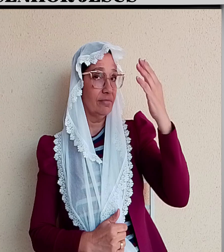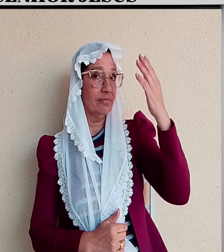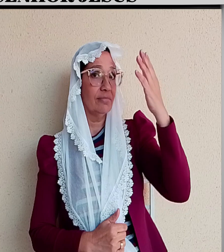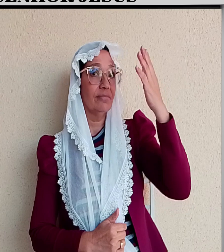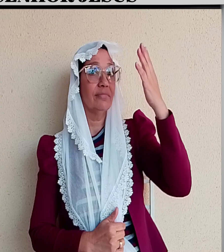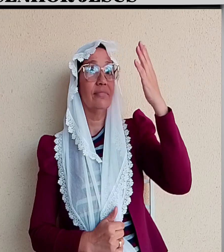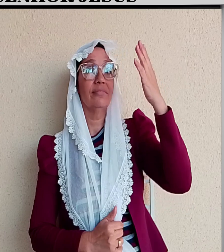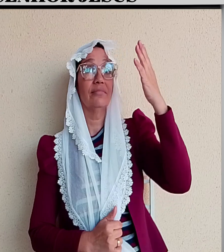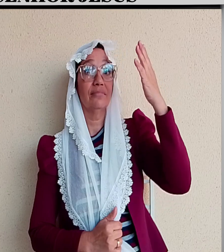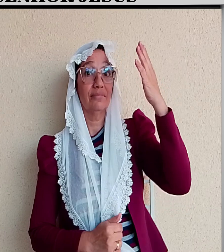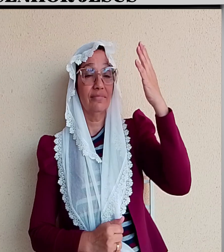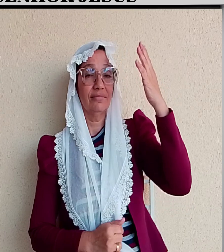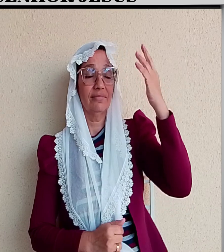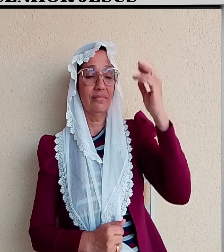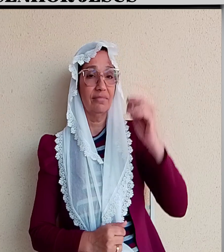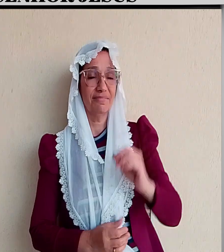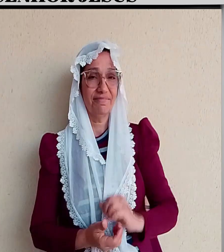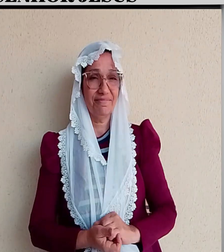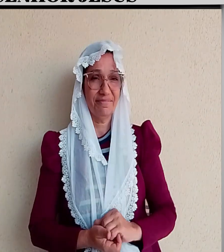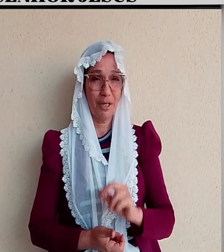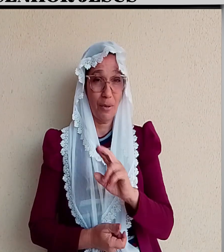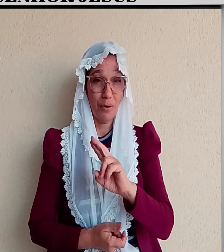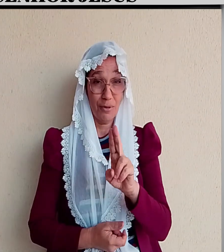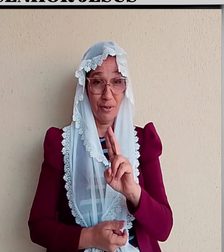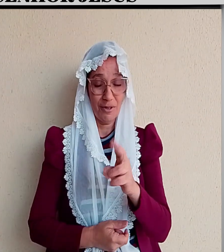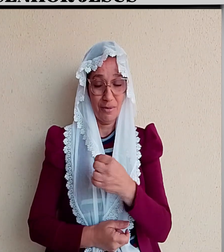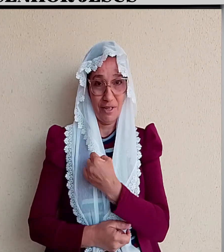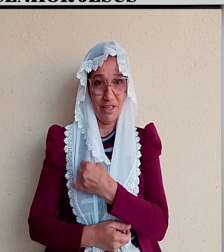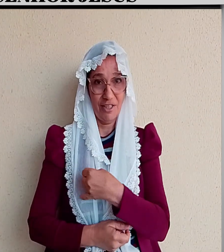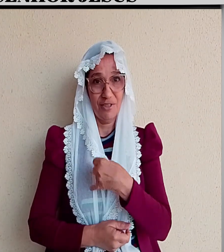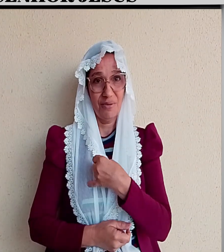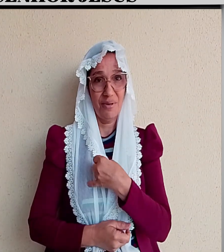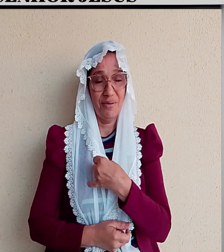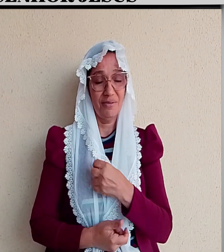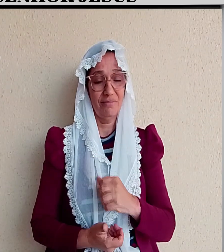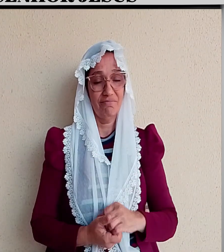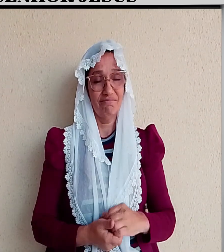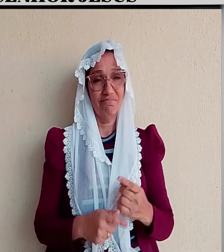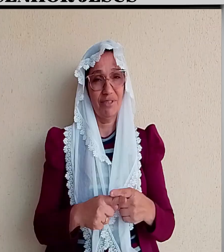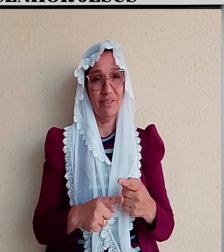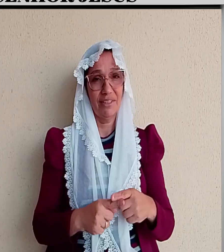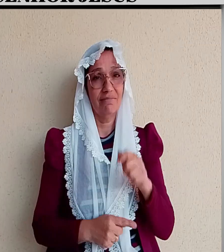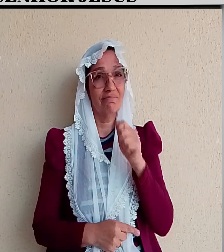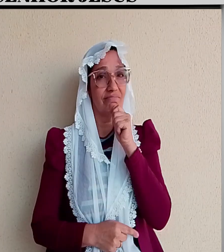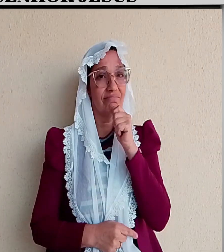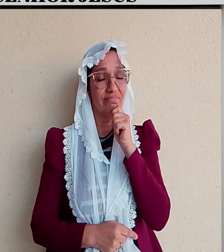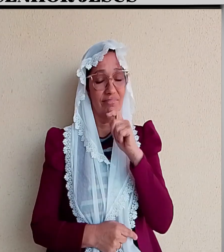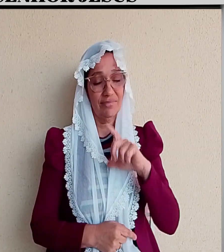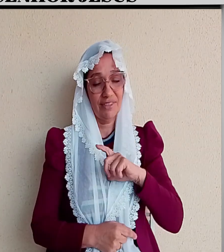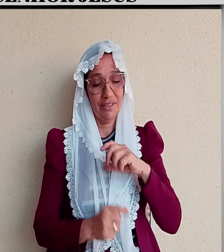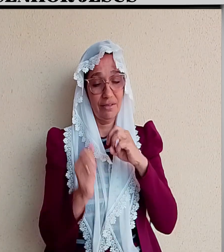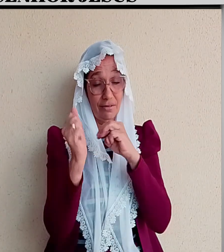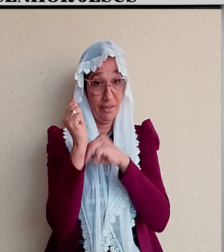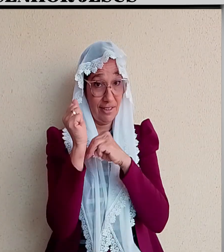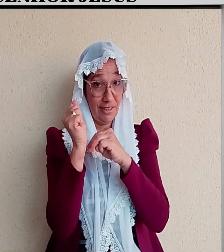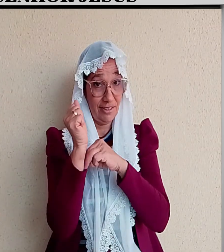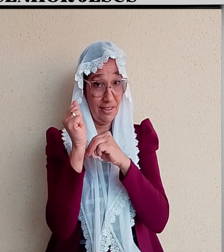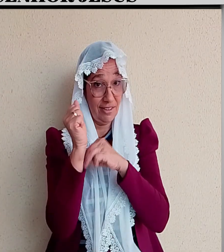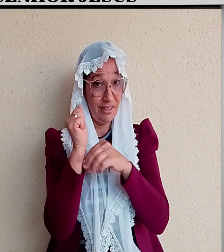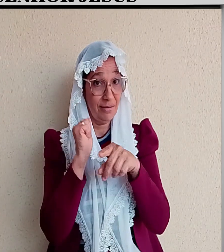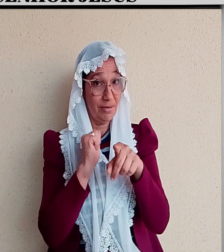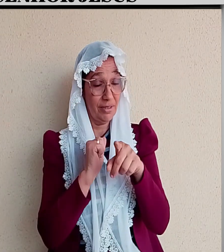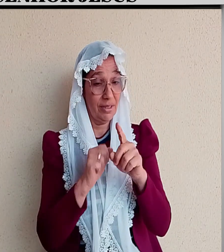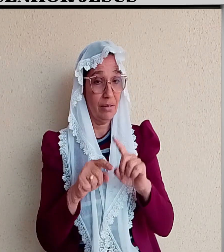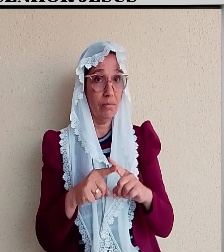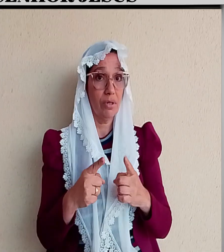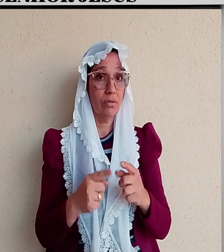porque, aleluia, o que tem para ti é só isolado lá que eu posso te mostrar. Você não está preparado. Aleluia. Você não está preparado para ver os meus